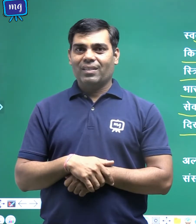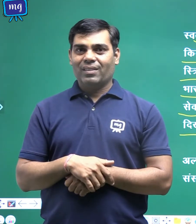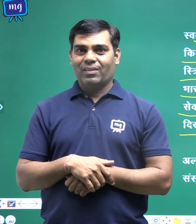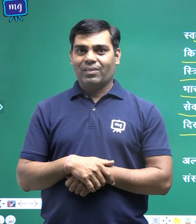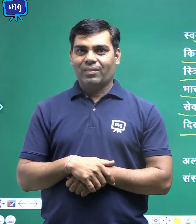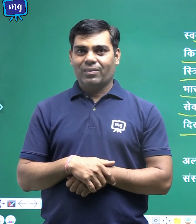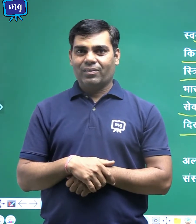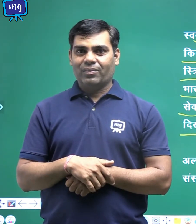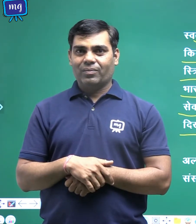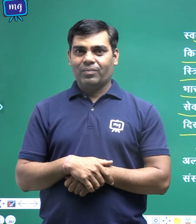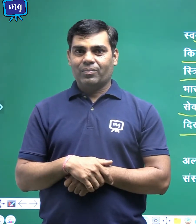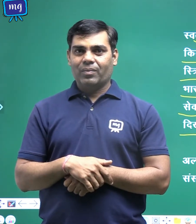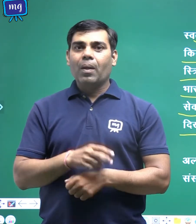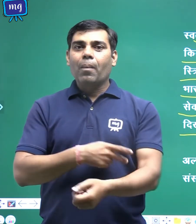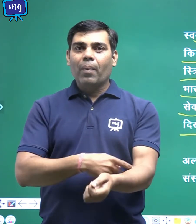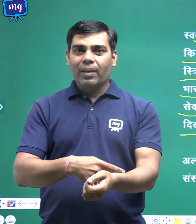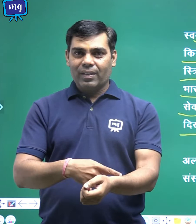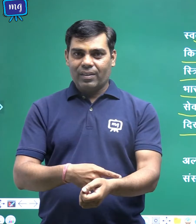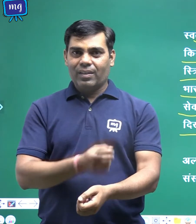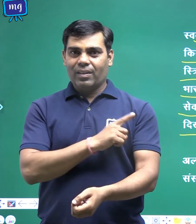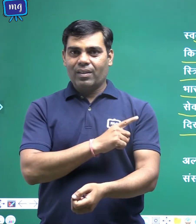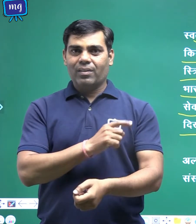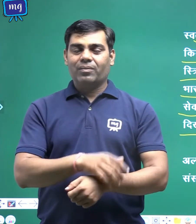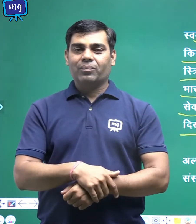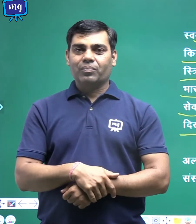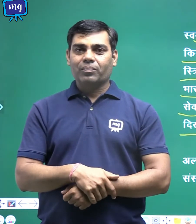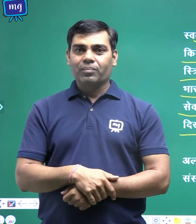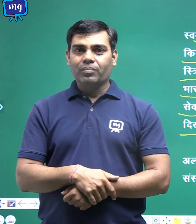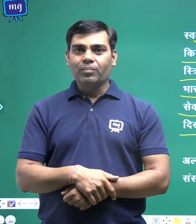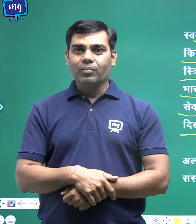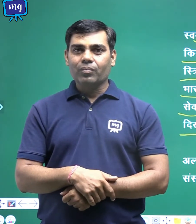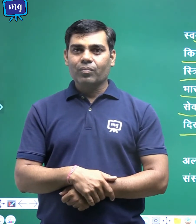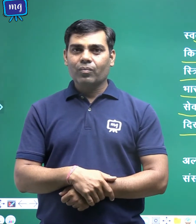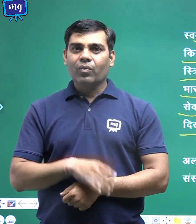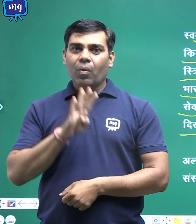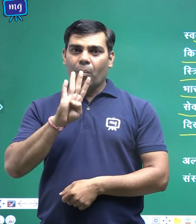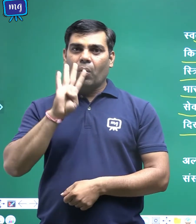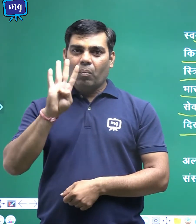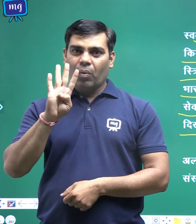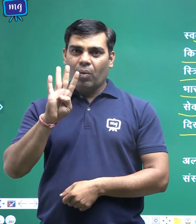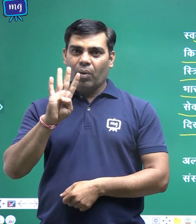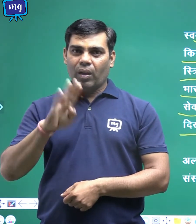थी। भगिनी निवेदिता 44 वर्ष की